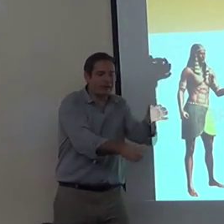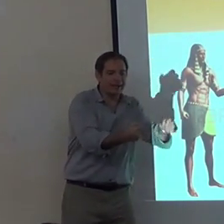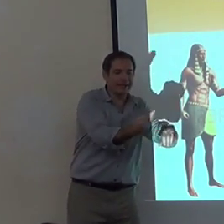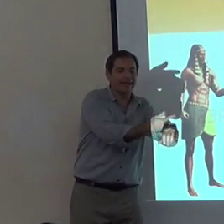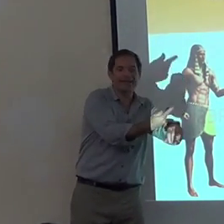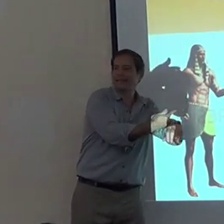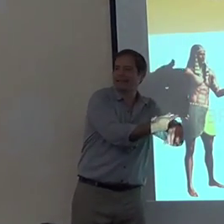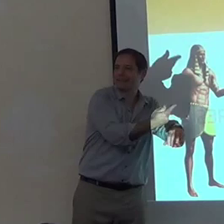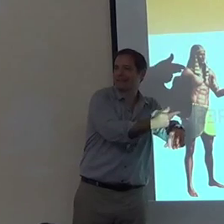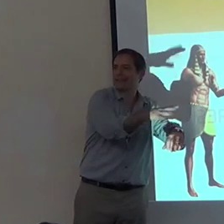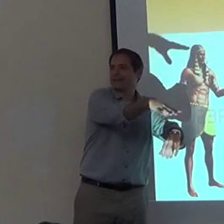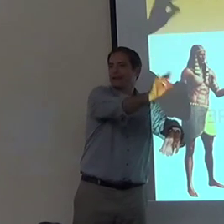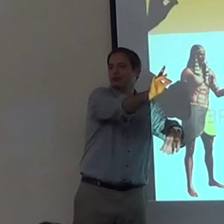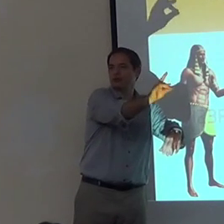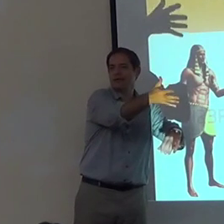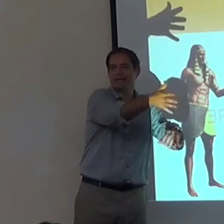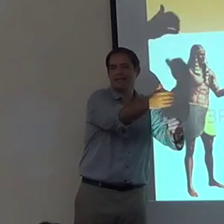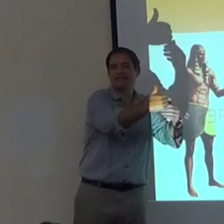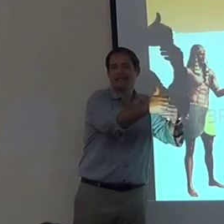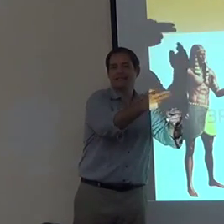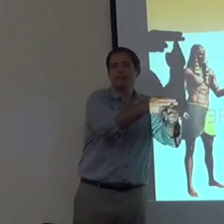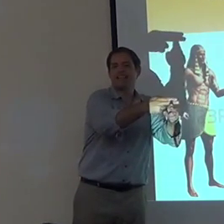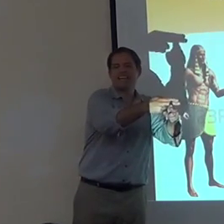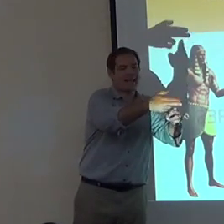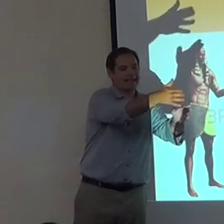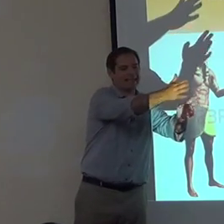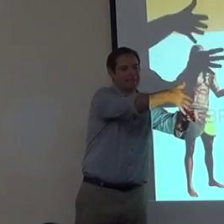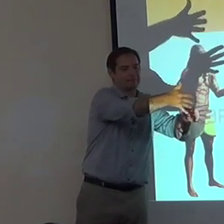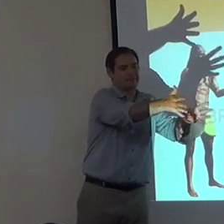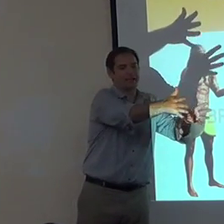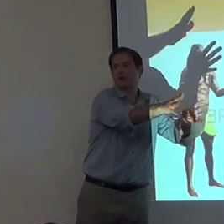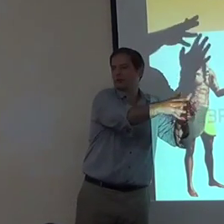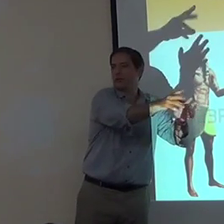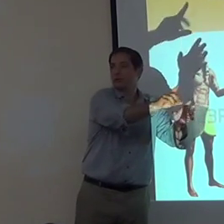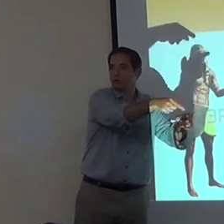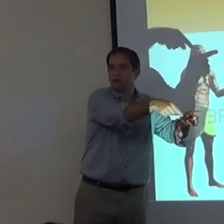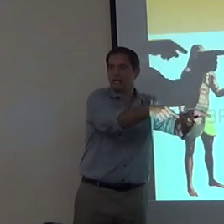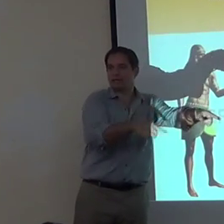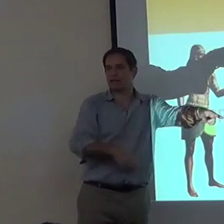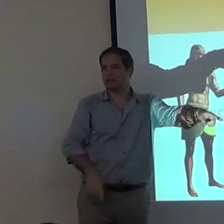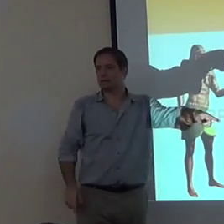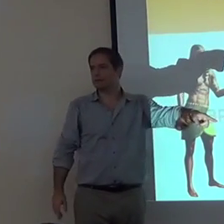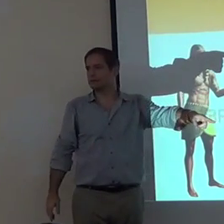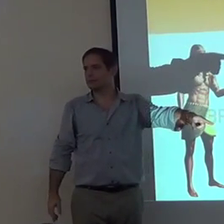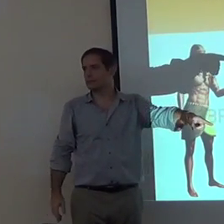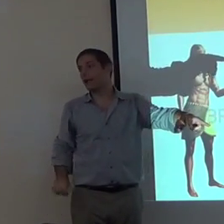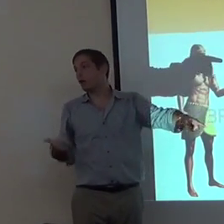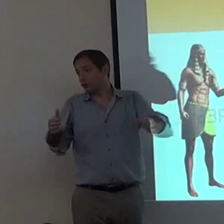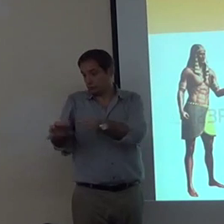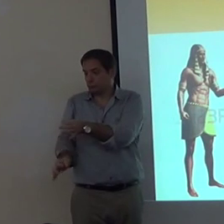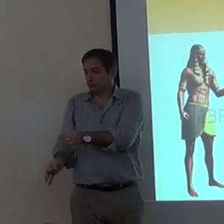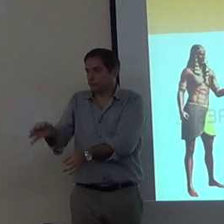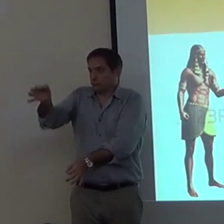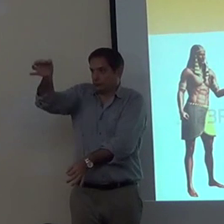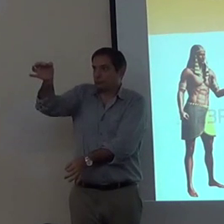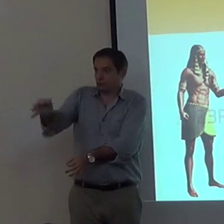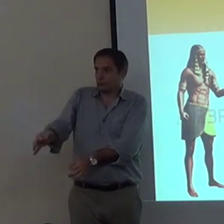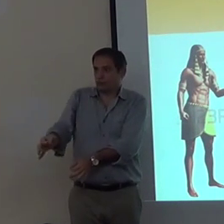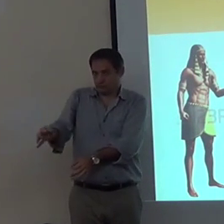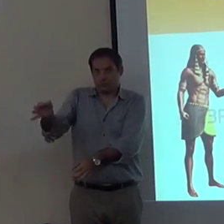ese palo de que encontró ahí, de madera ahí, que encontró. No era ese. Era otro.